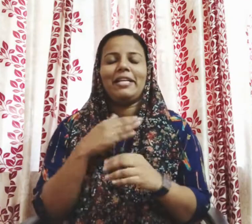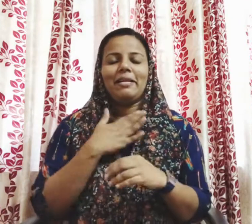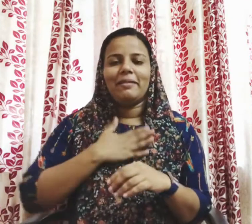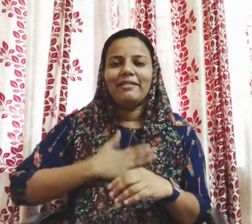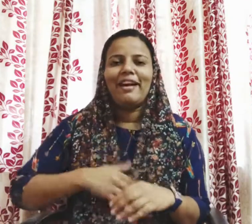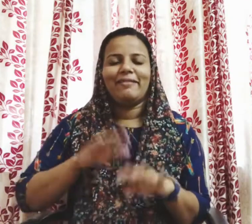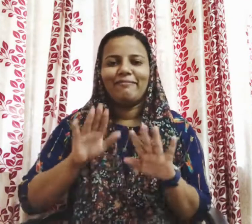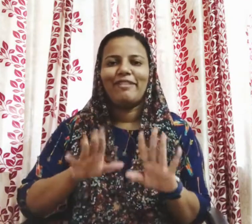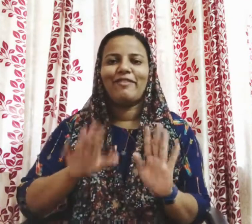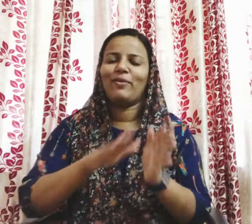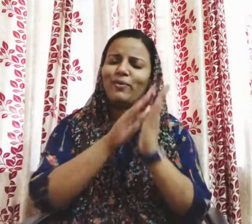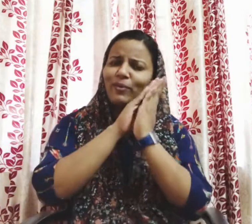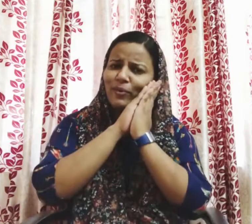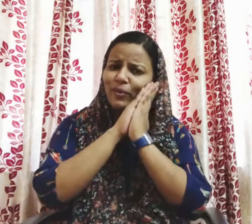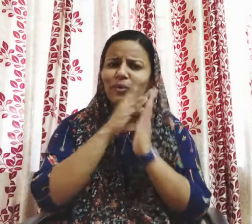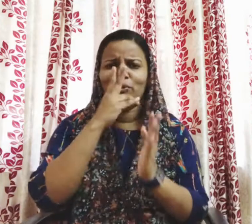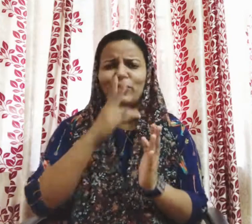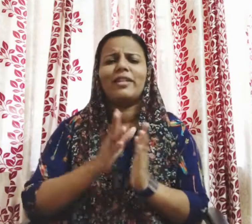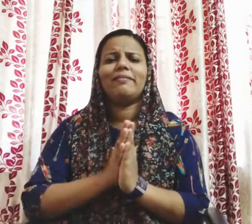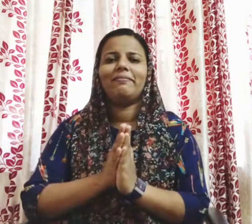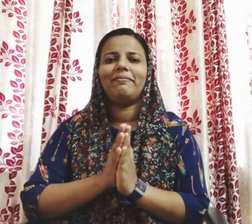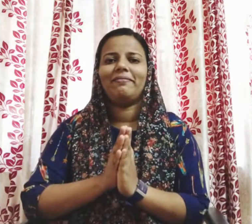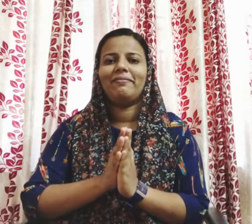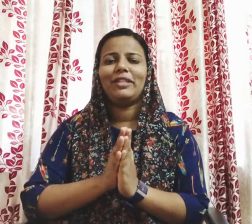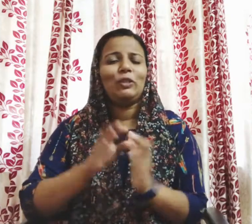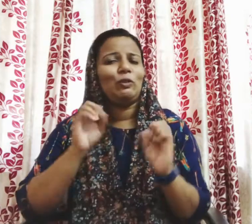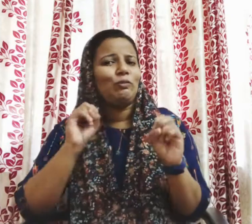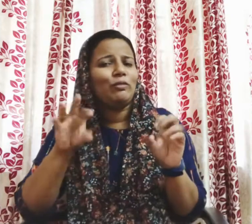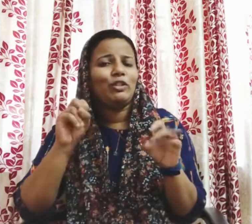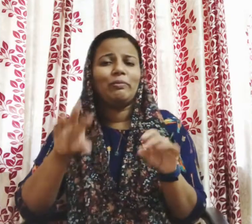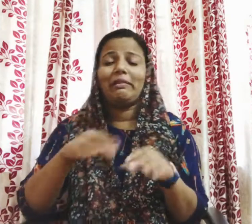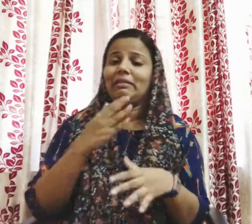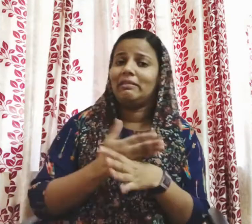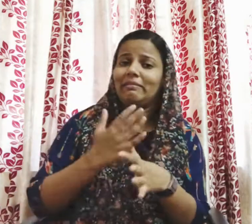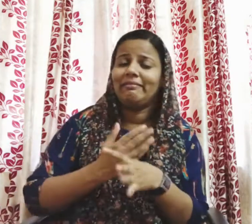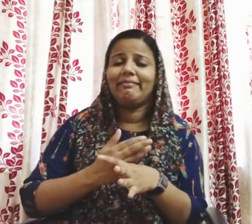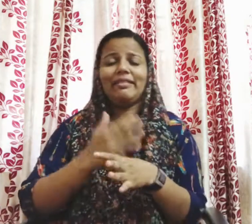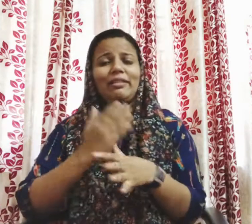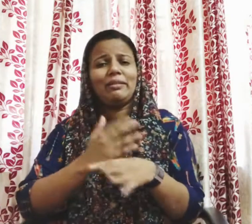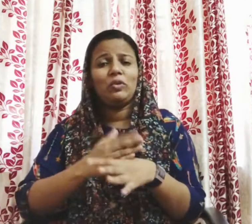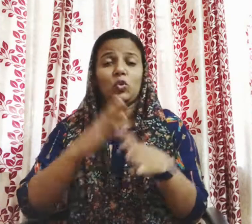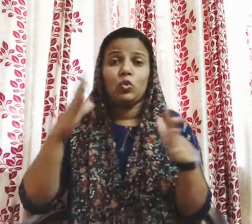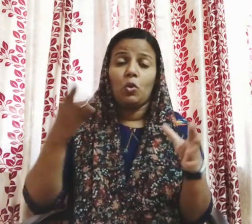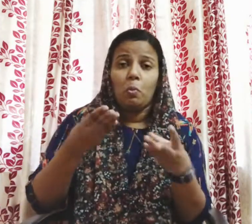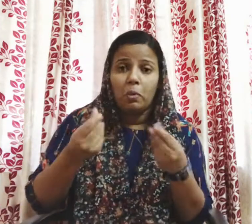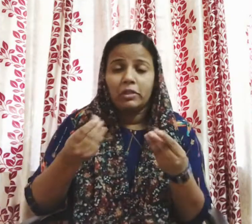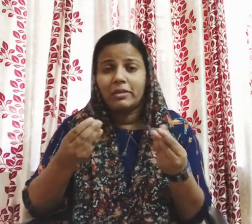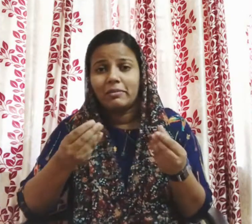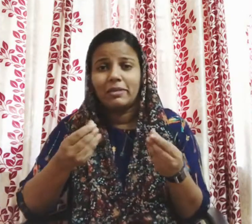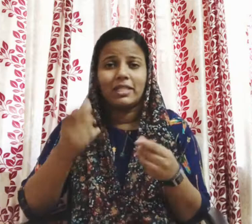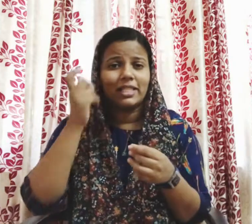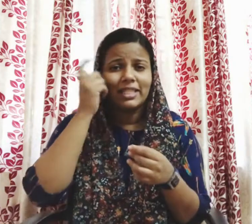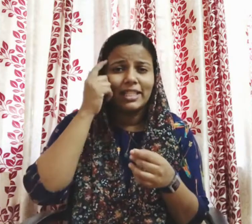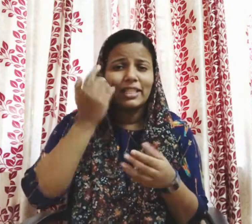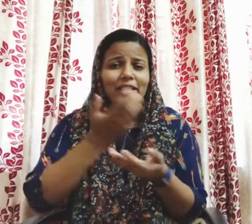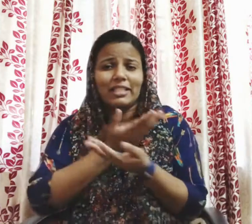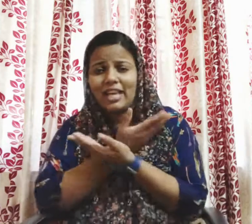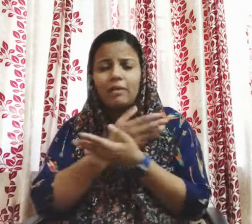പങ്കെടുത്താട്ടെ, സ്വസ്ഥമായിട്ടിരുന്നാട്ടെ, ഉറങ്ങുവാൻ ശ്രമിച്ചാട്ടെ, അമേൻ. അനാവശ്യമായ അധ്വാനങ്ങൾ, കഠിനാധ്വാനങ്ങൾ, പണത്തിനു വേണ്ടി പണത്തോടുള്ള